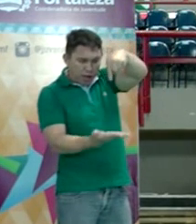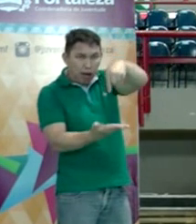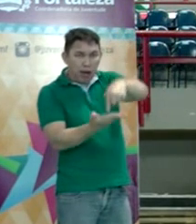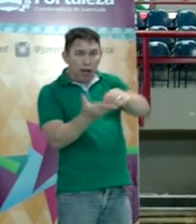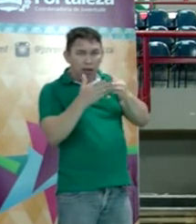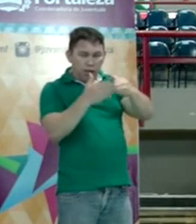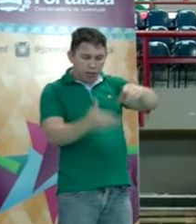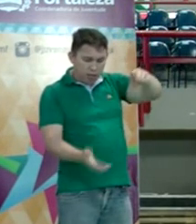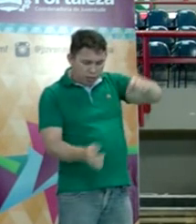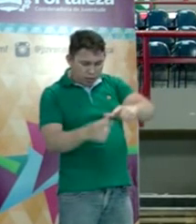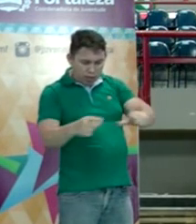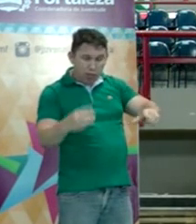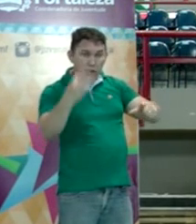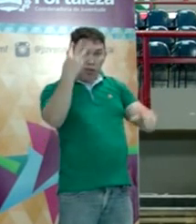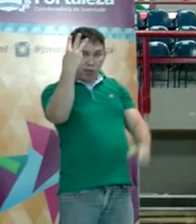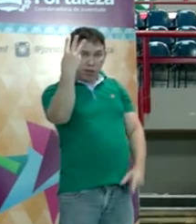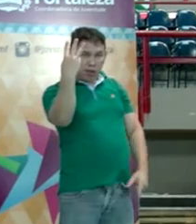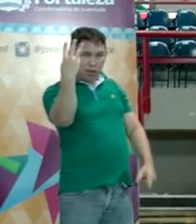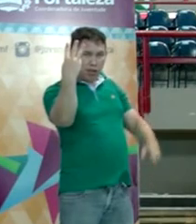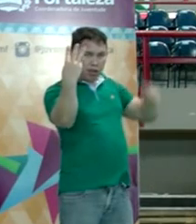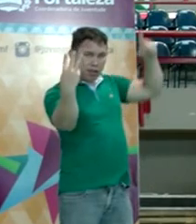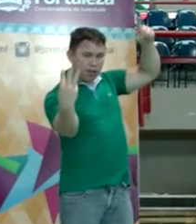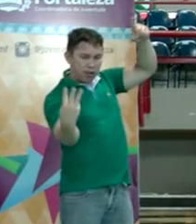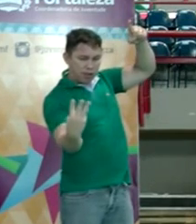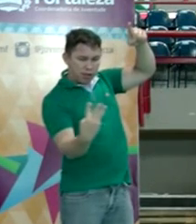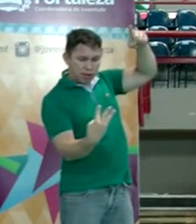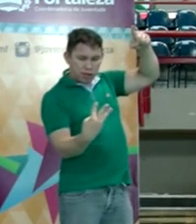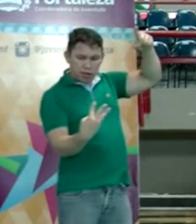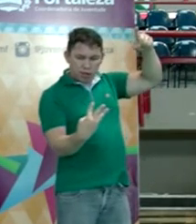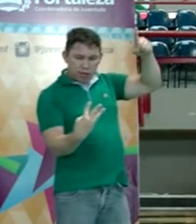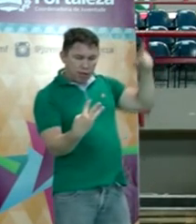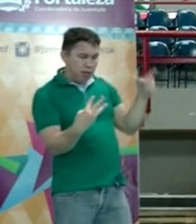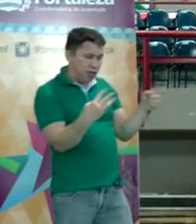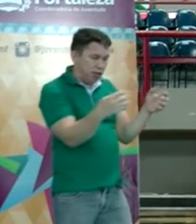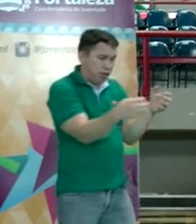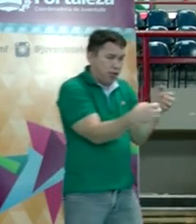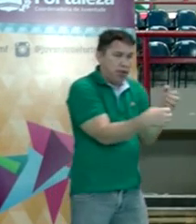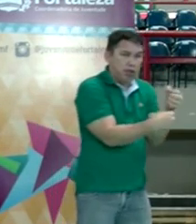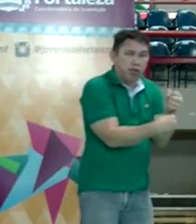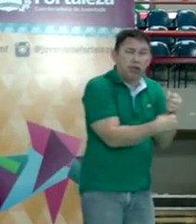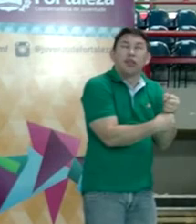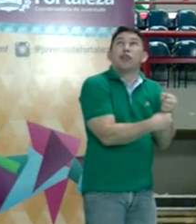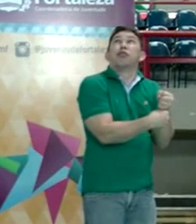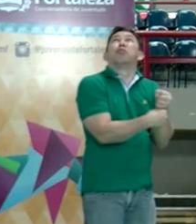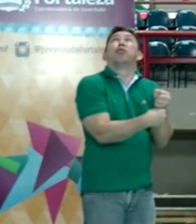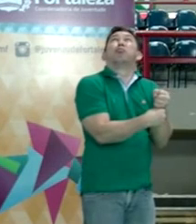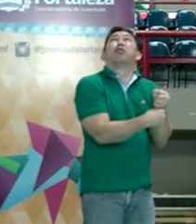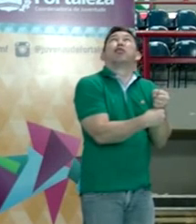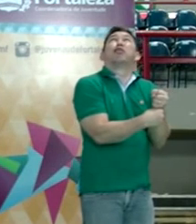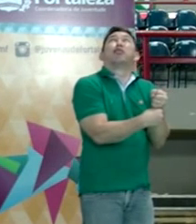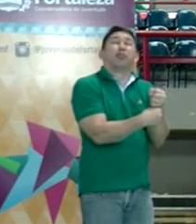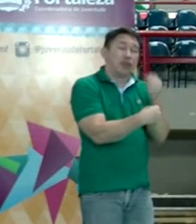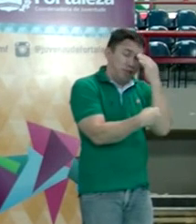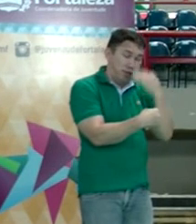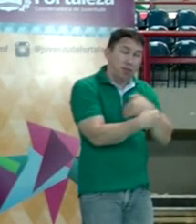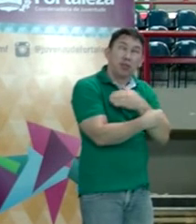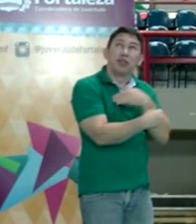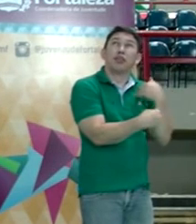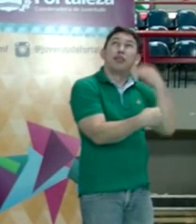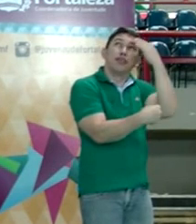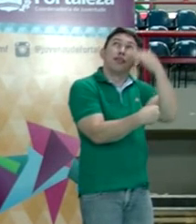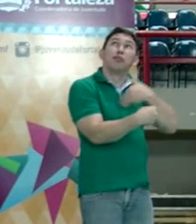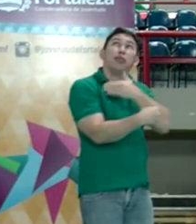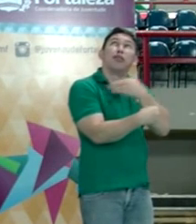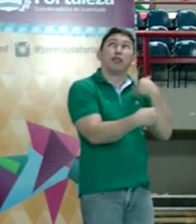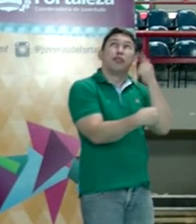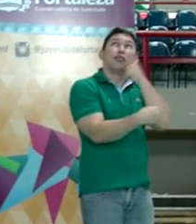barco. Aí sobe 3 alunos corajosos, cada um segurando num canto, tentando, pelo amor de Deus, vem rezando para que o guindaste nos